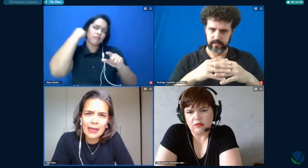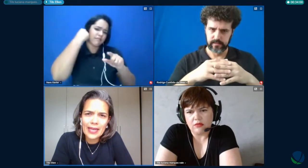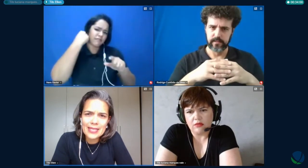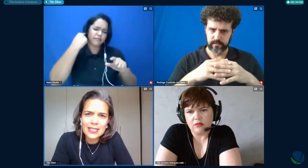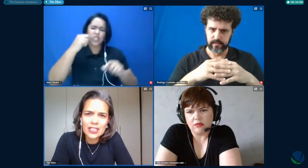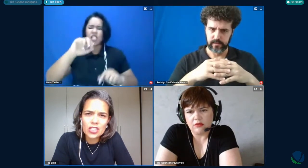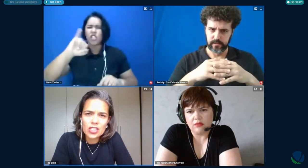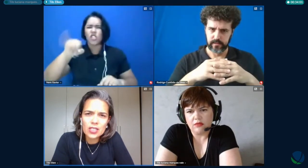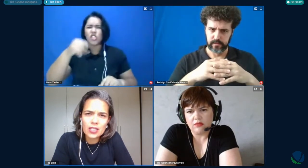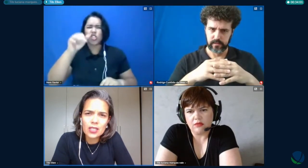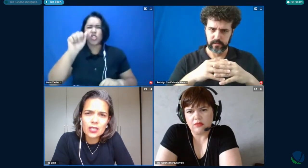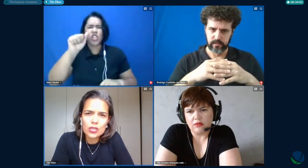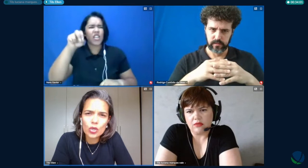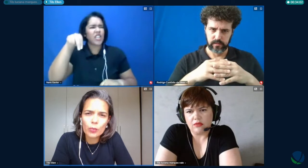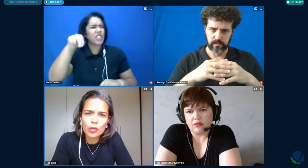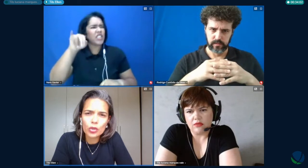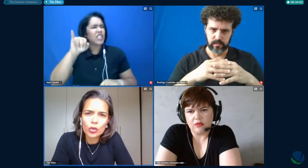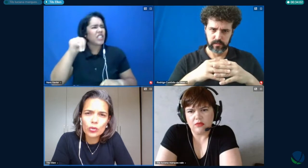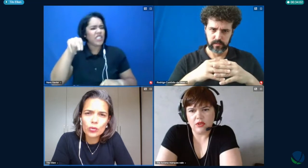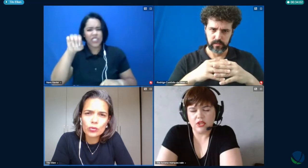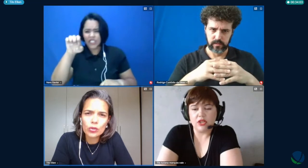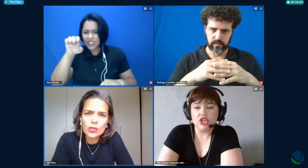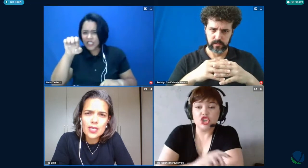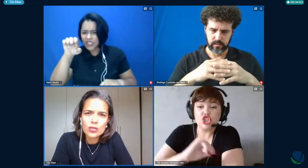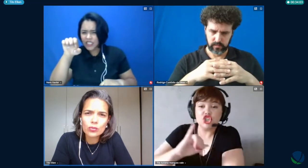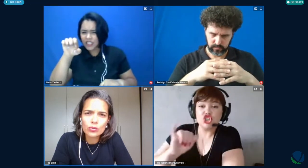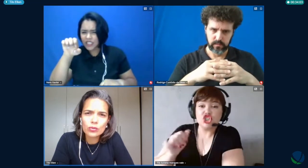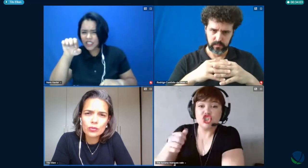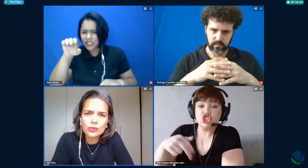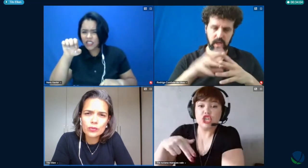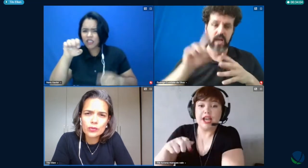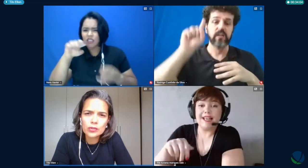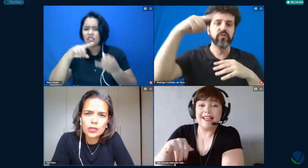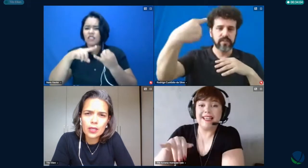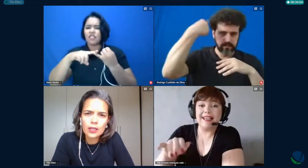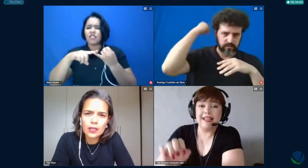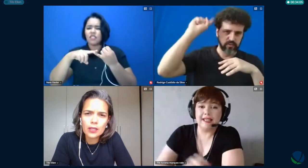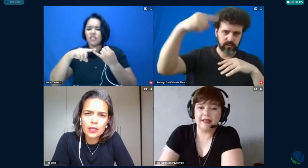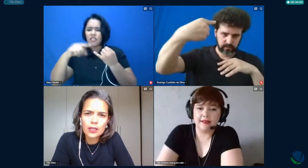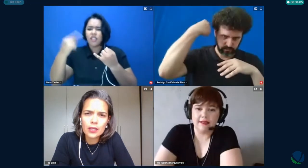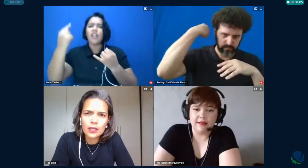da palestra que tinha sobre todo esse assunto.